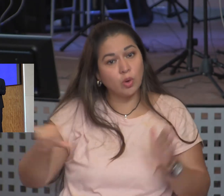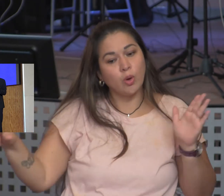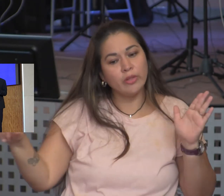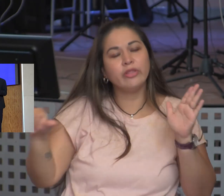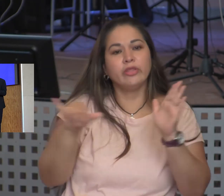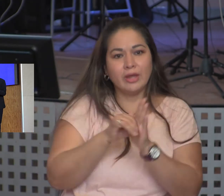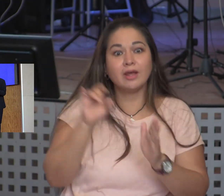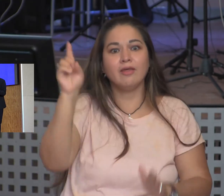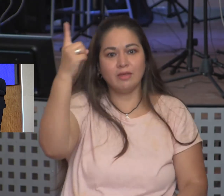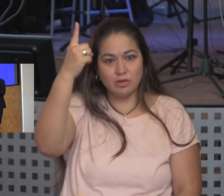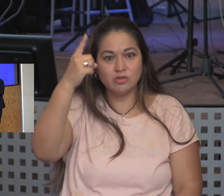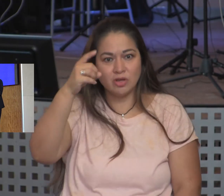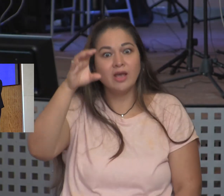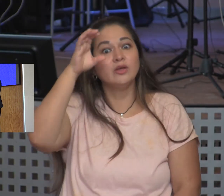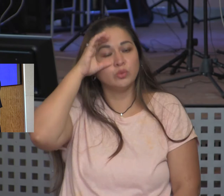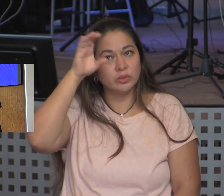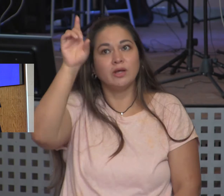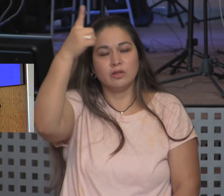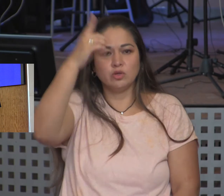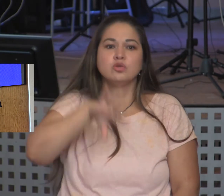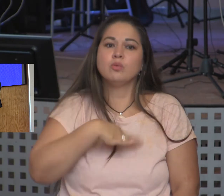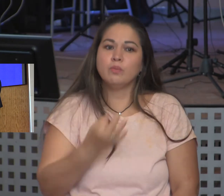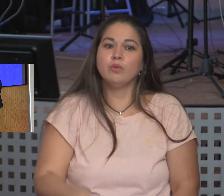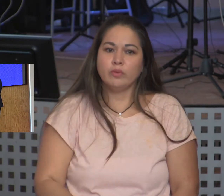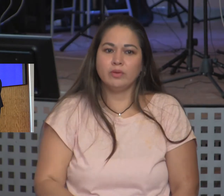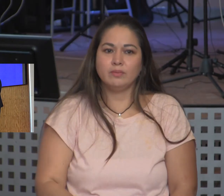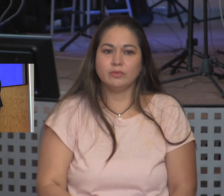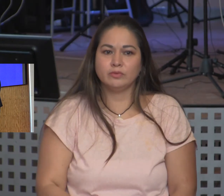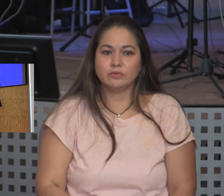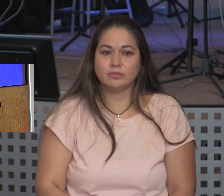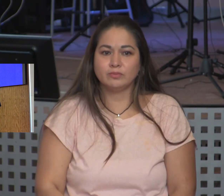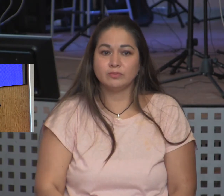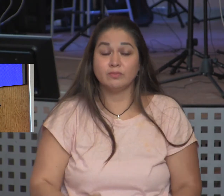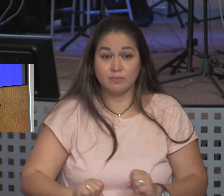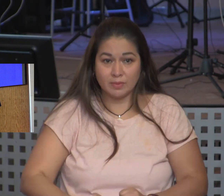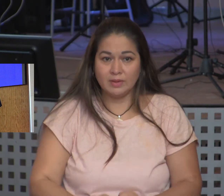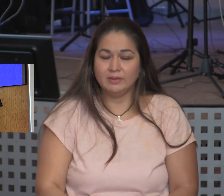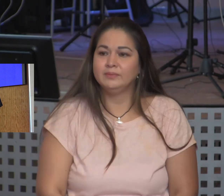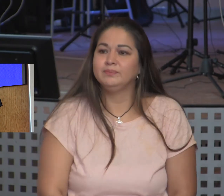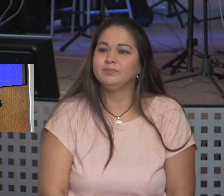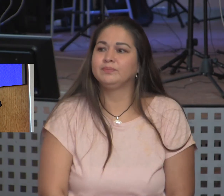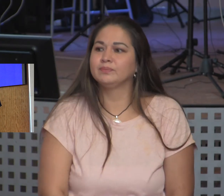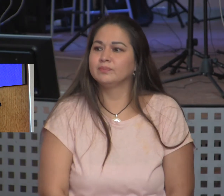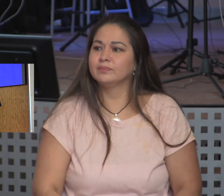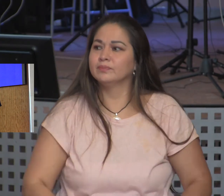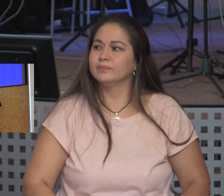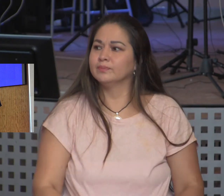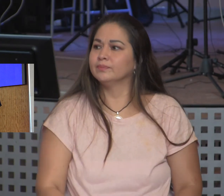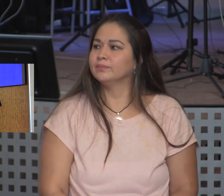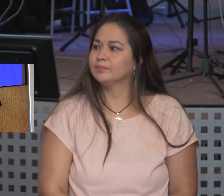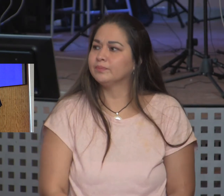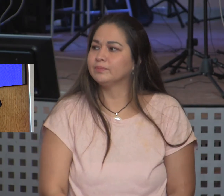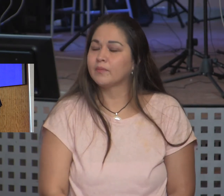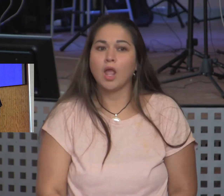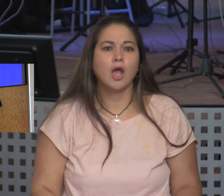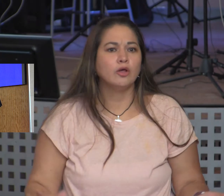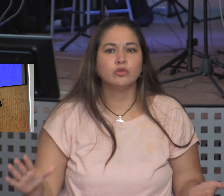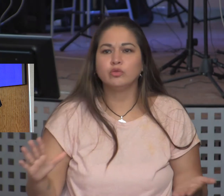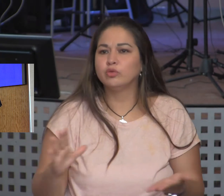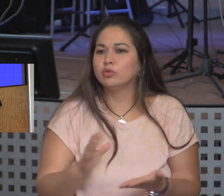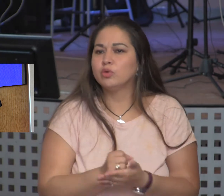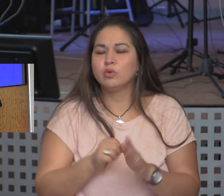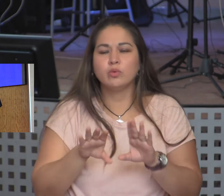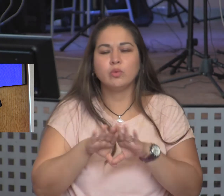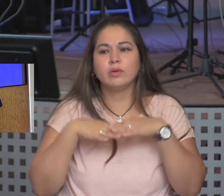que no dan fruto, pero no hay ninguna que no oiga, es decir, que no reciba la semilla